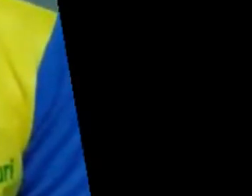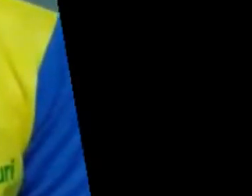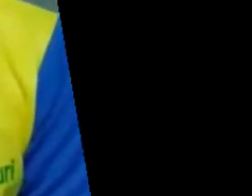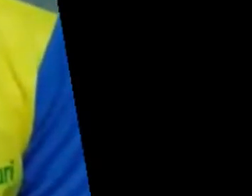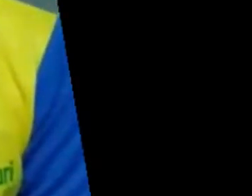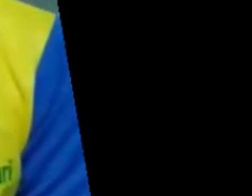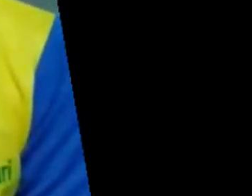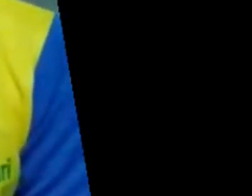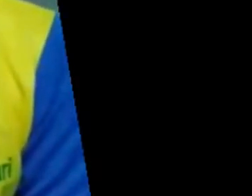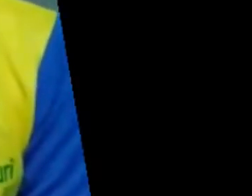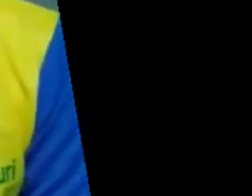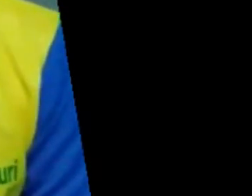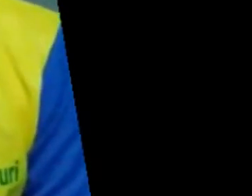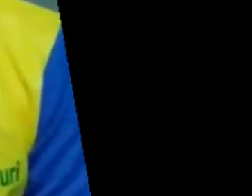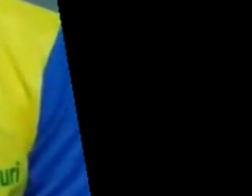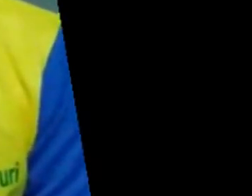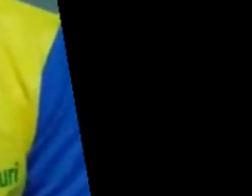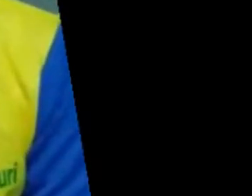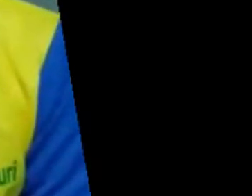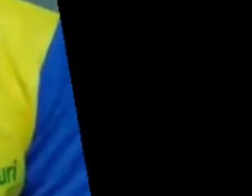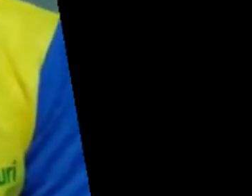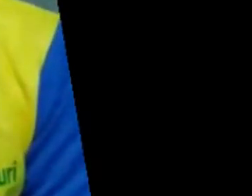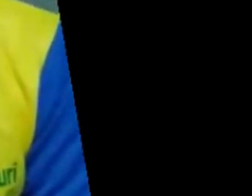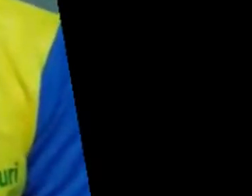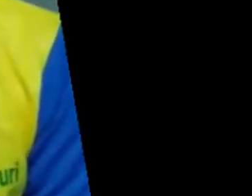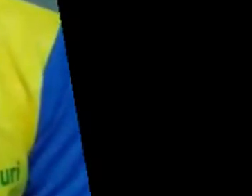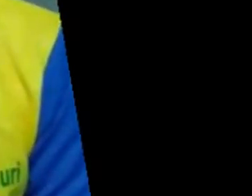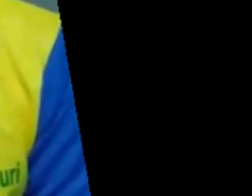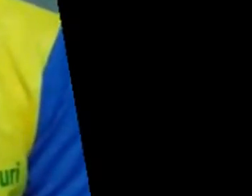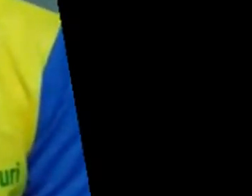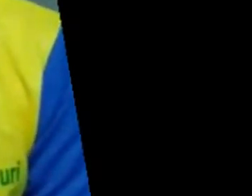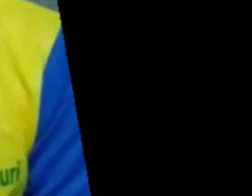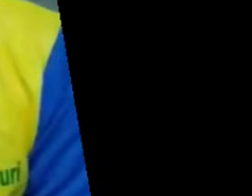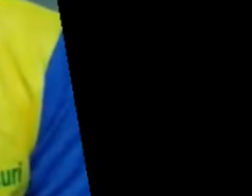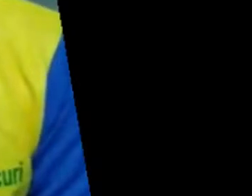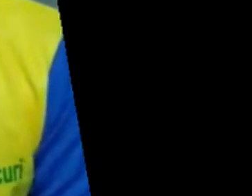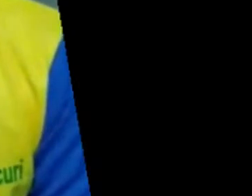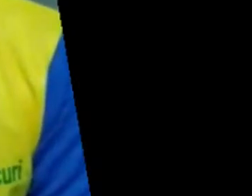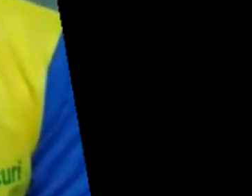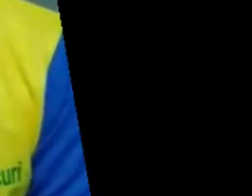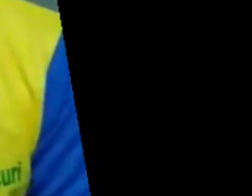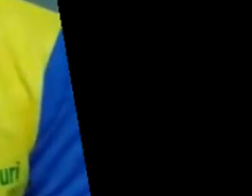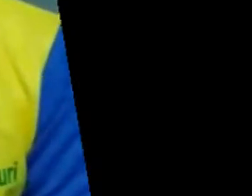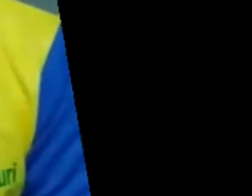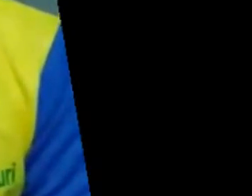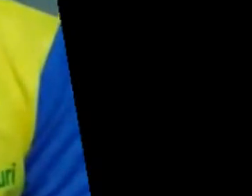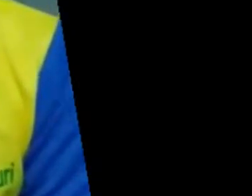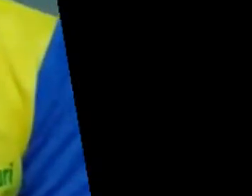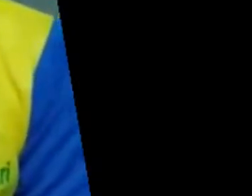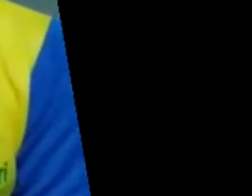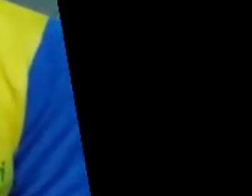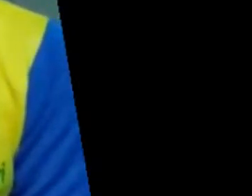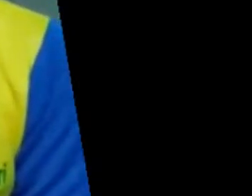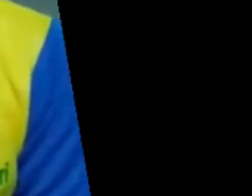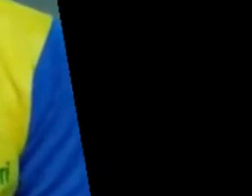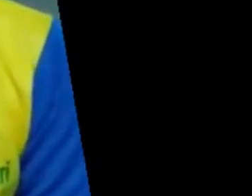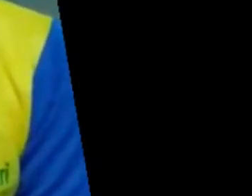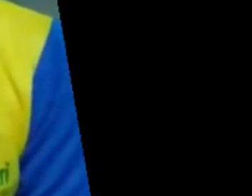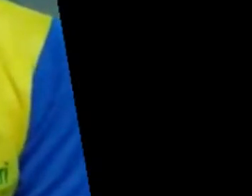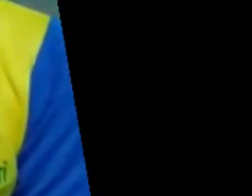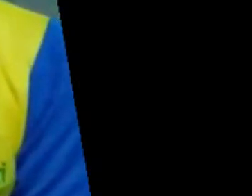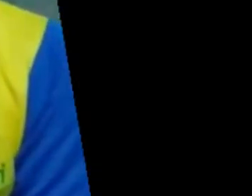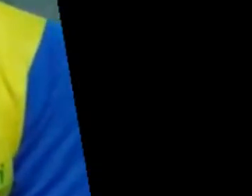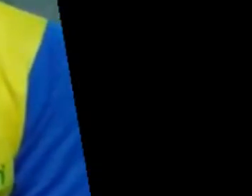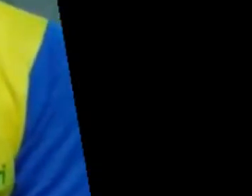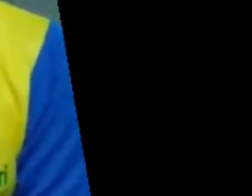ainda tenho pressa. O que é que eu estou fazendo agora com o tempo que me resta? Que possamos ser cada dia melhores.